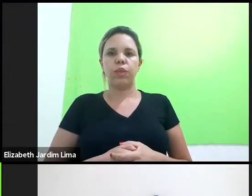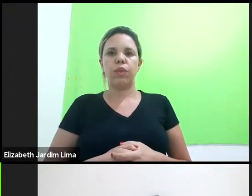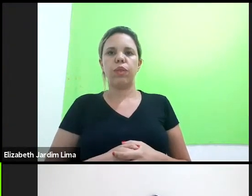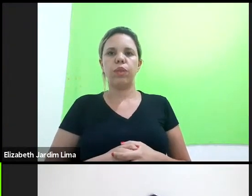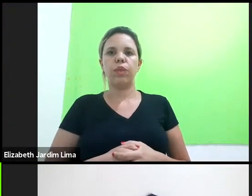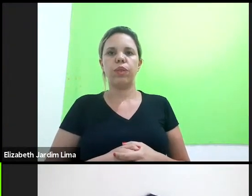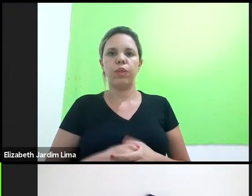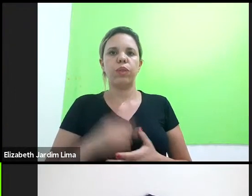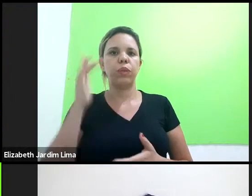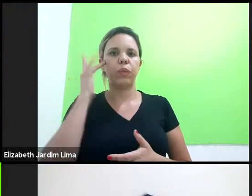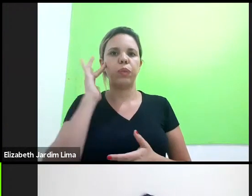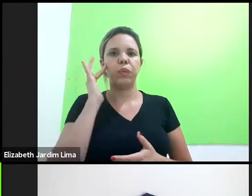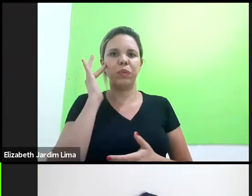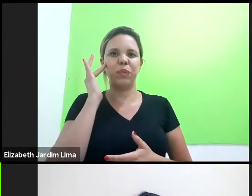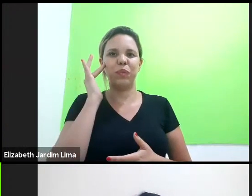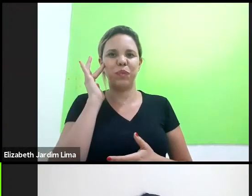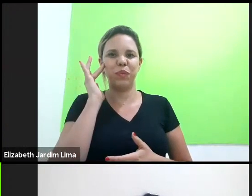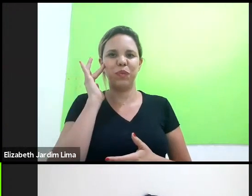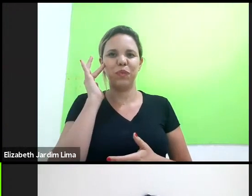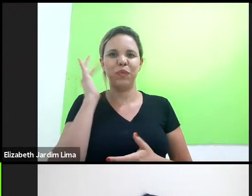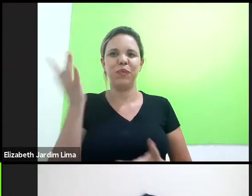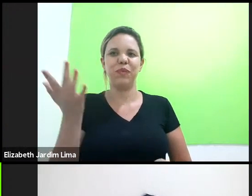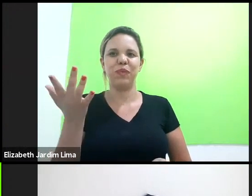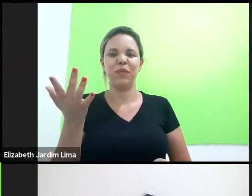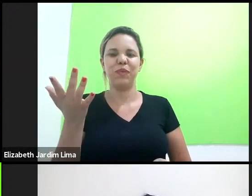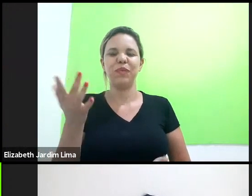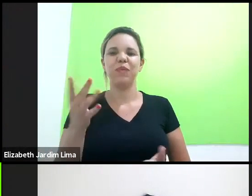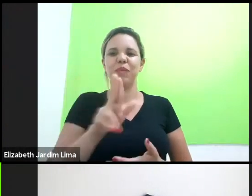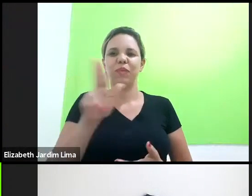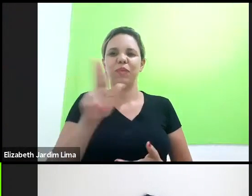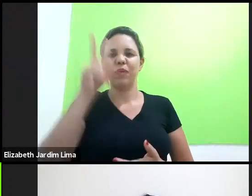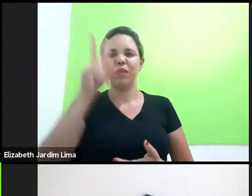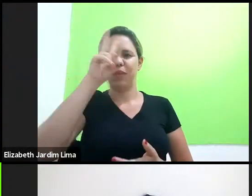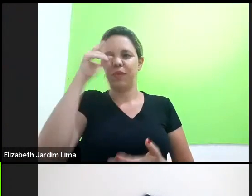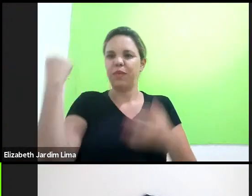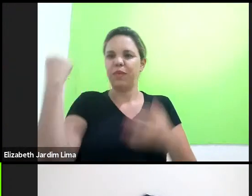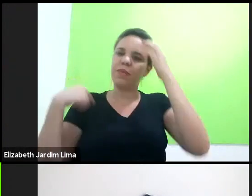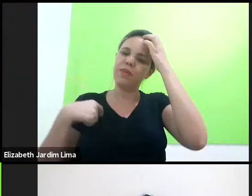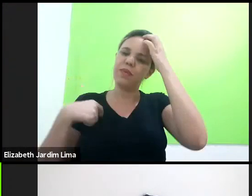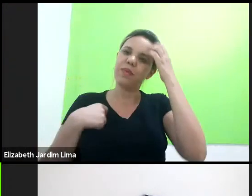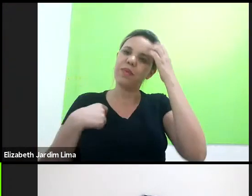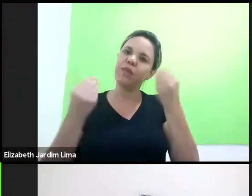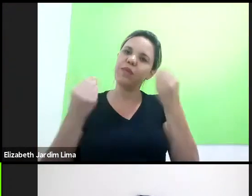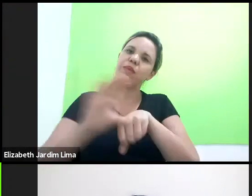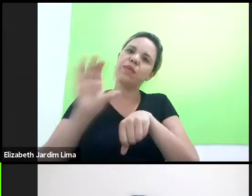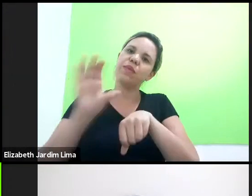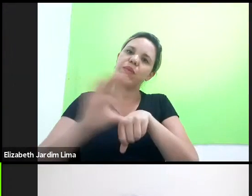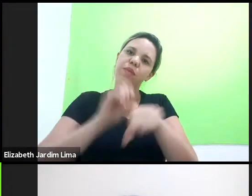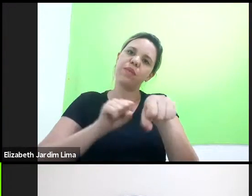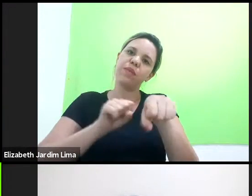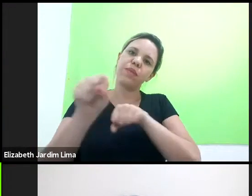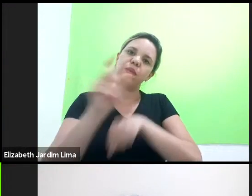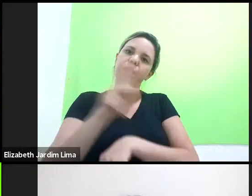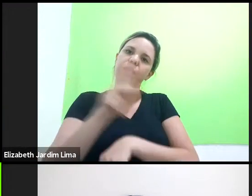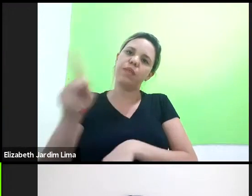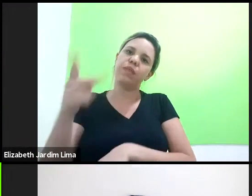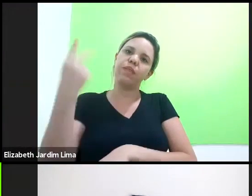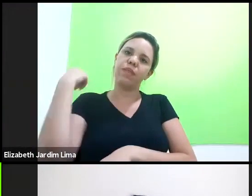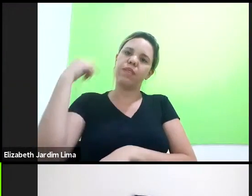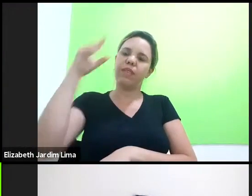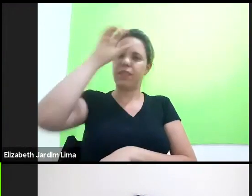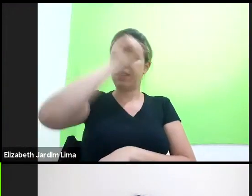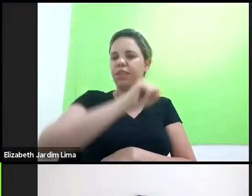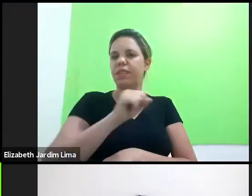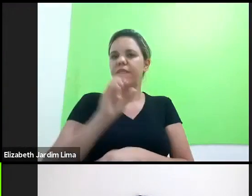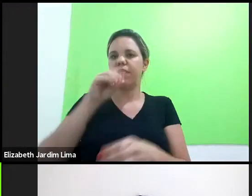E acho que a universidade tem a contribuir nisso, né? Eu lembro que a gente fez muito curso de formação para professores, né? Dentro